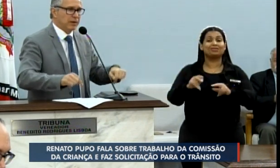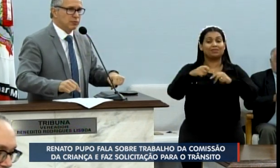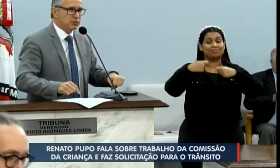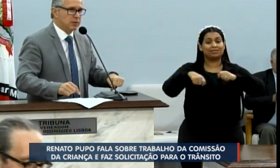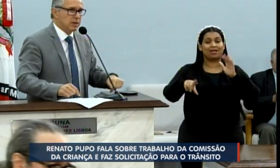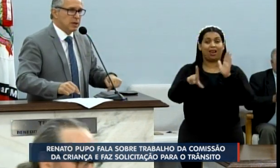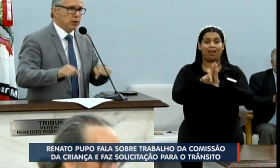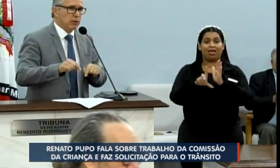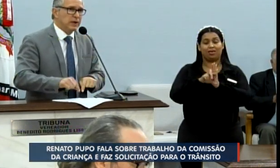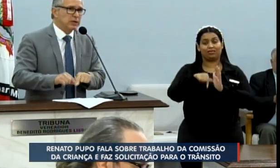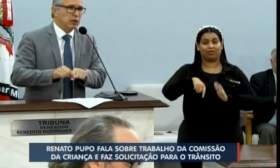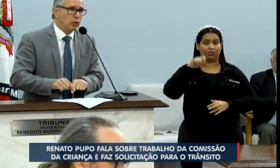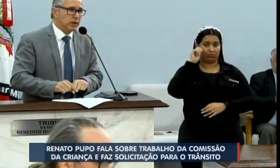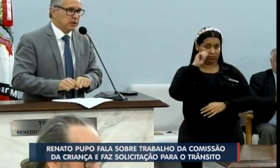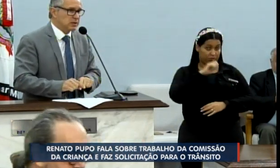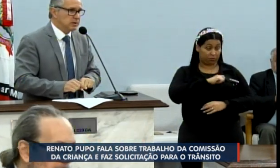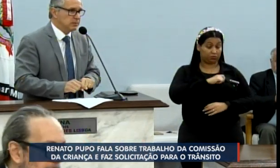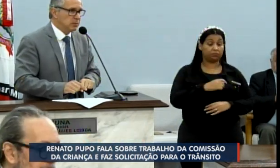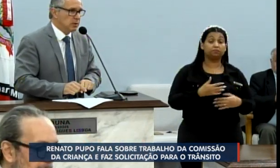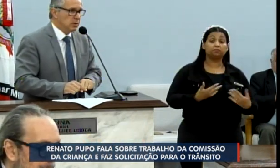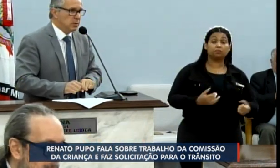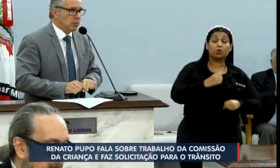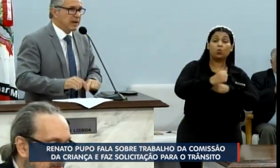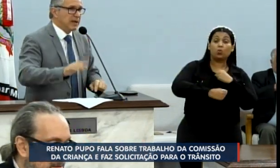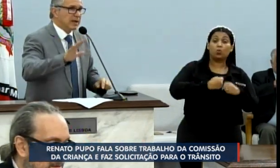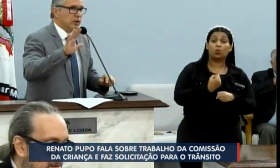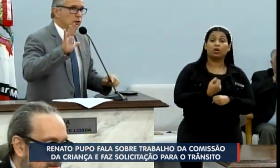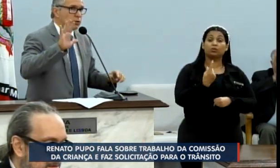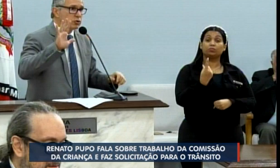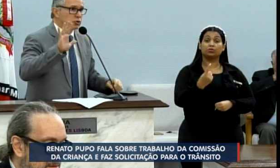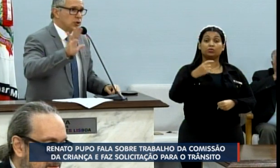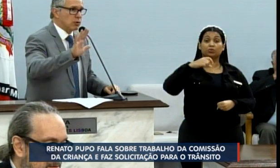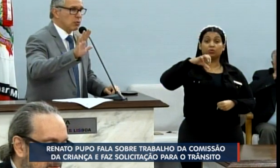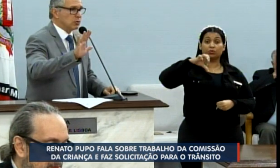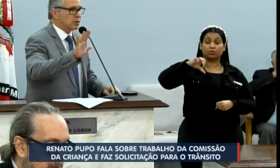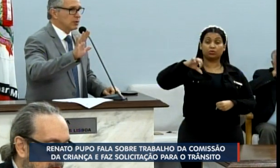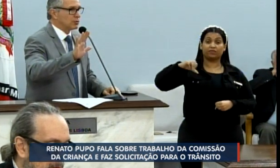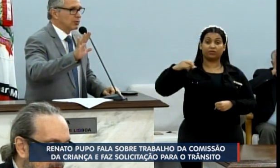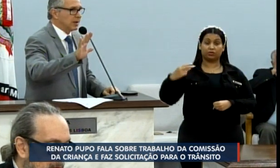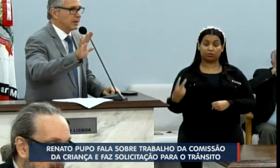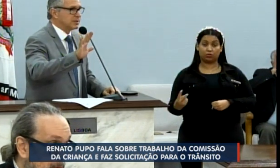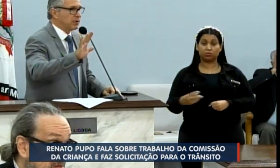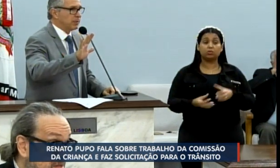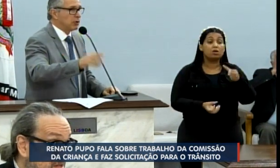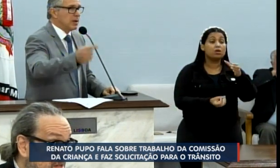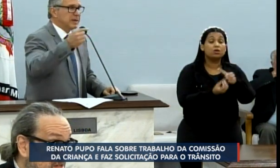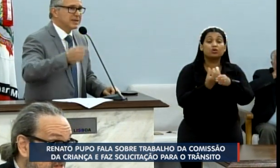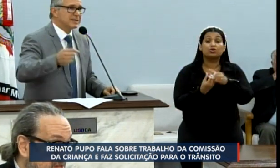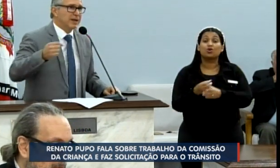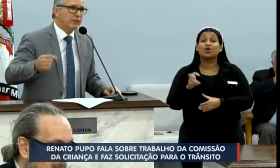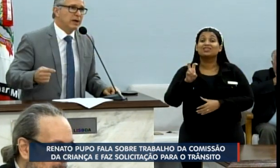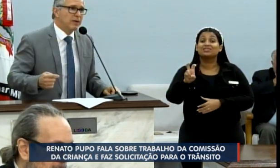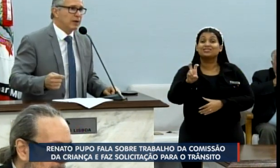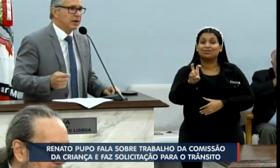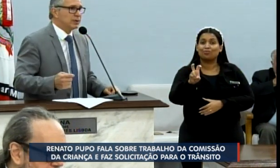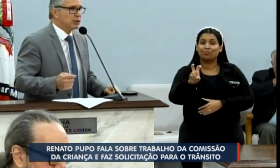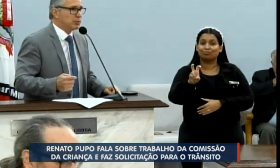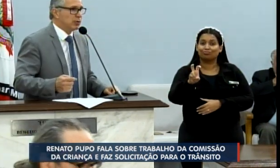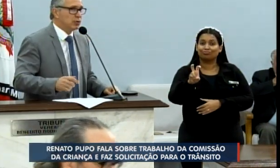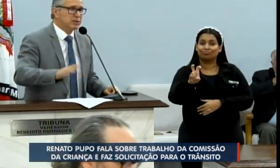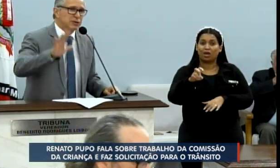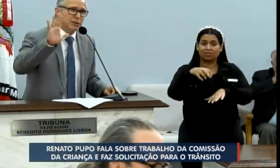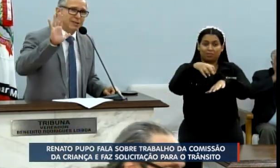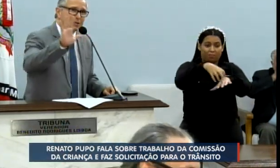já tivemos. Em 92, uma lei criou 5 conselhos tutelares em Rio Preto, mas essa lei foi revogada